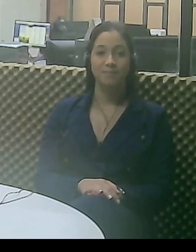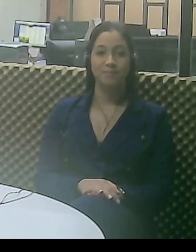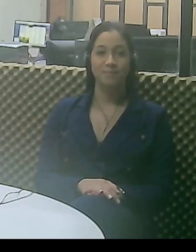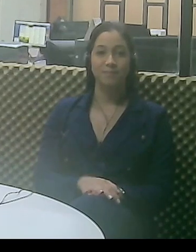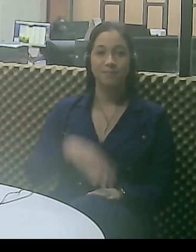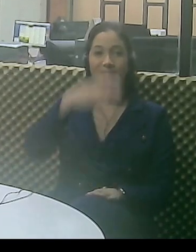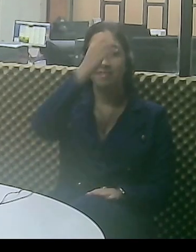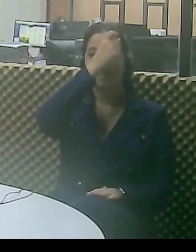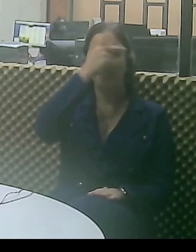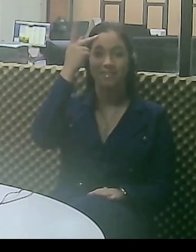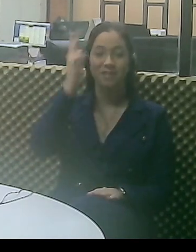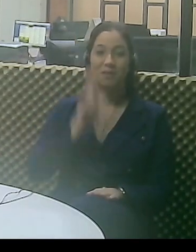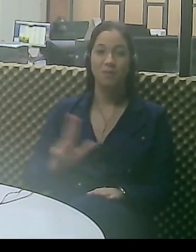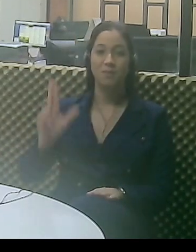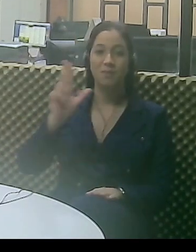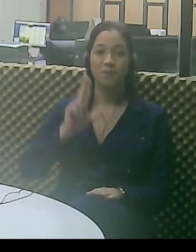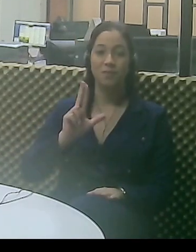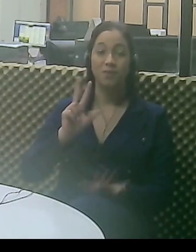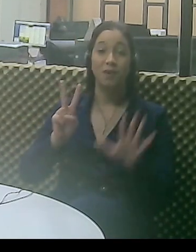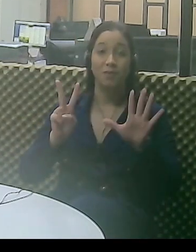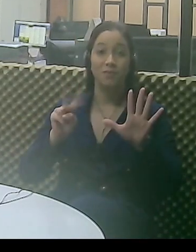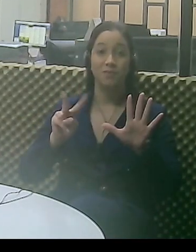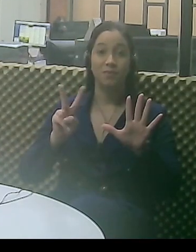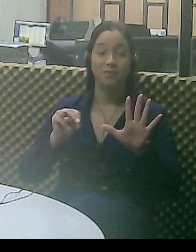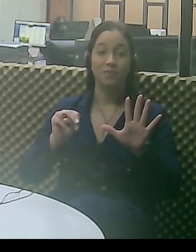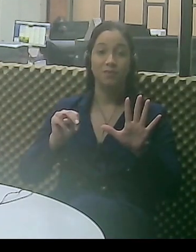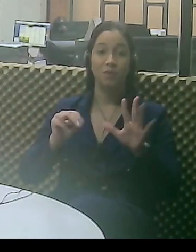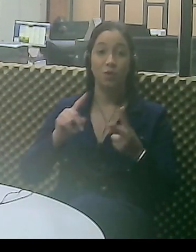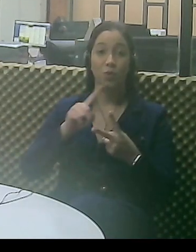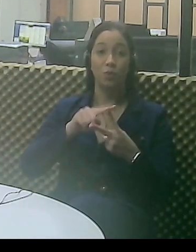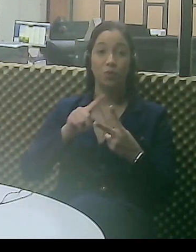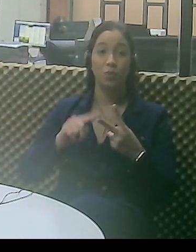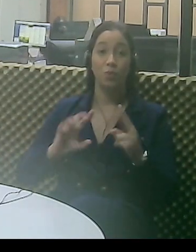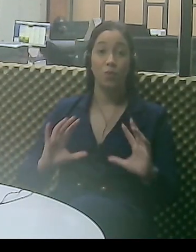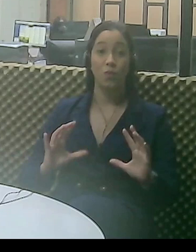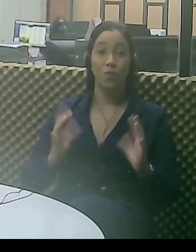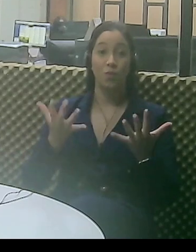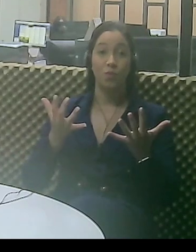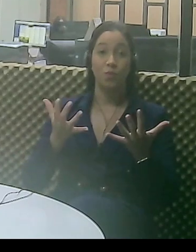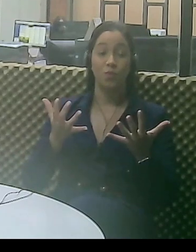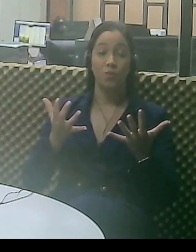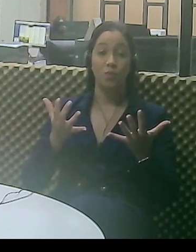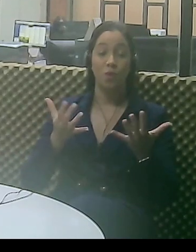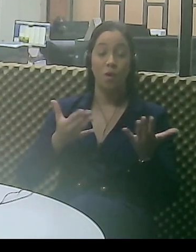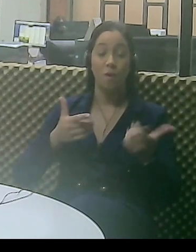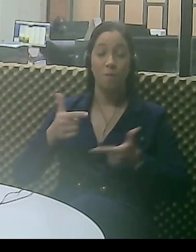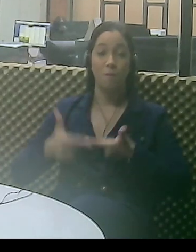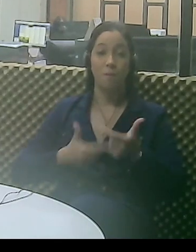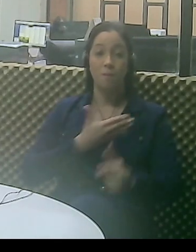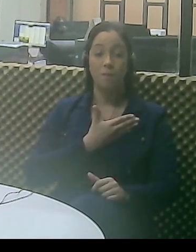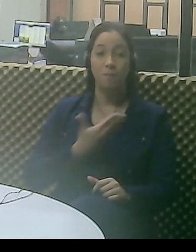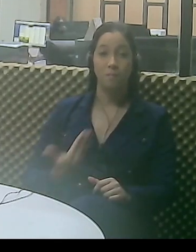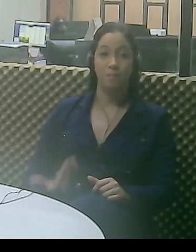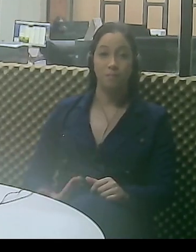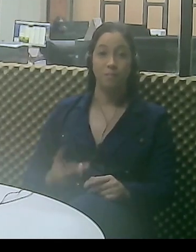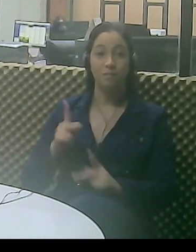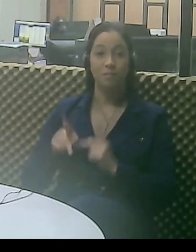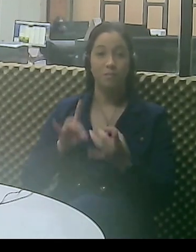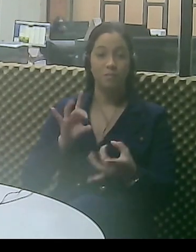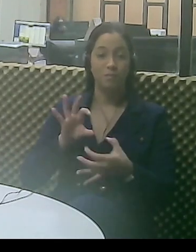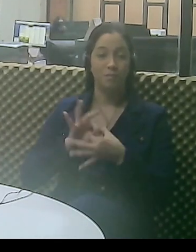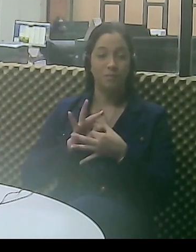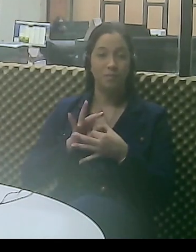A Prefeitura de Uberlândia promove neste fim de semana dois eventos que aproximam o serviço público da população.